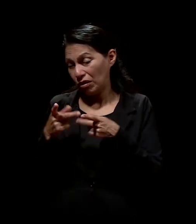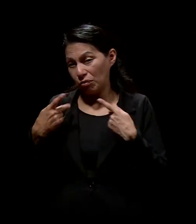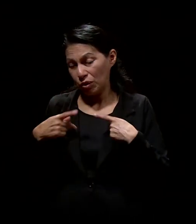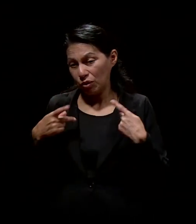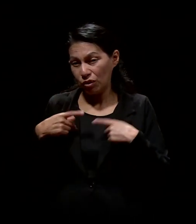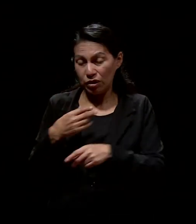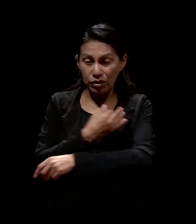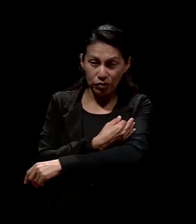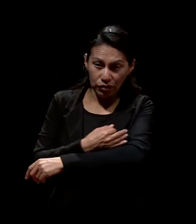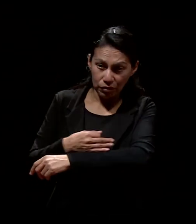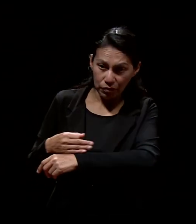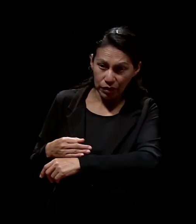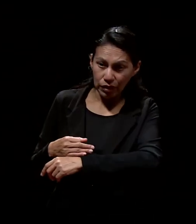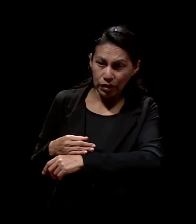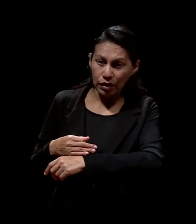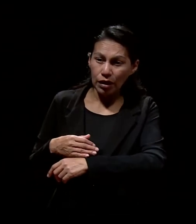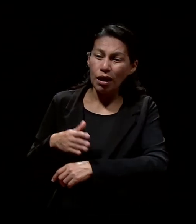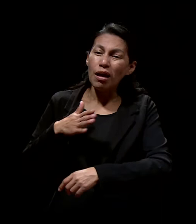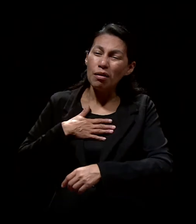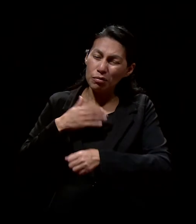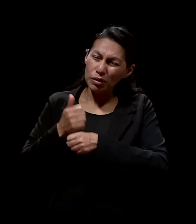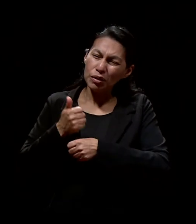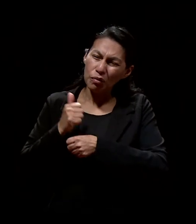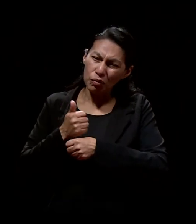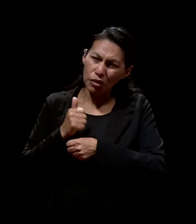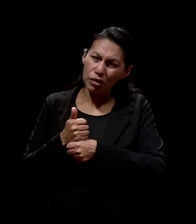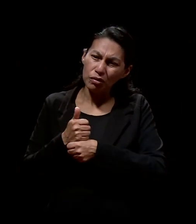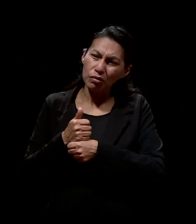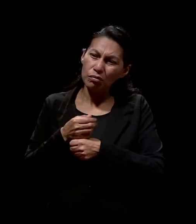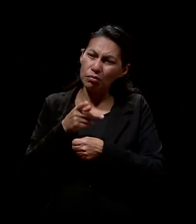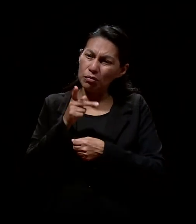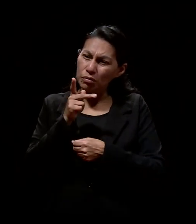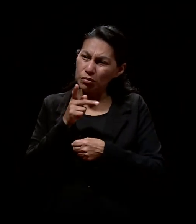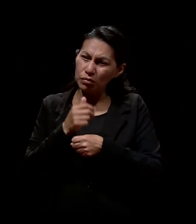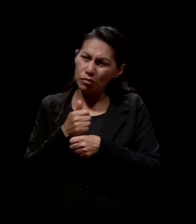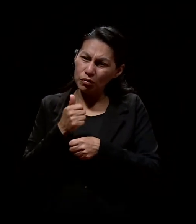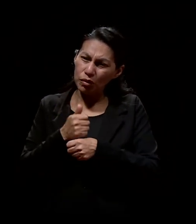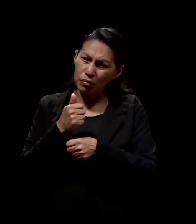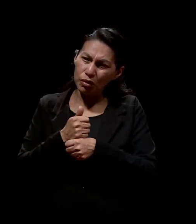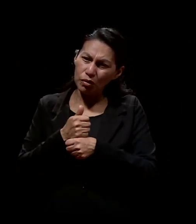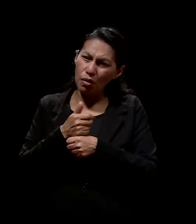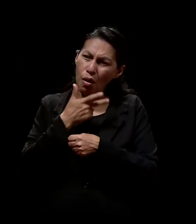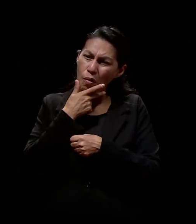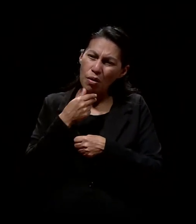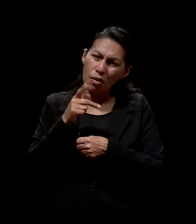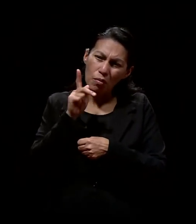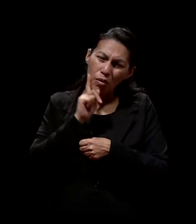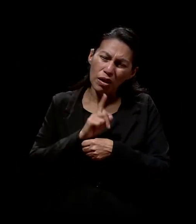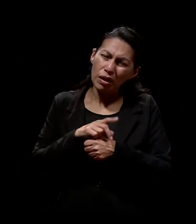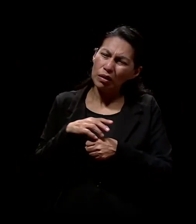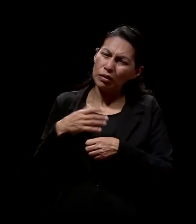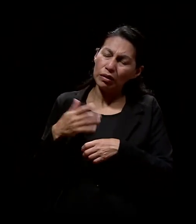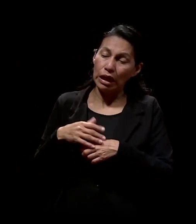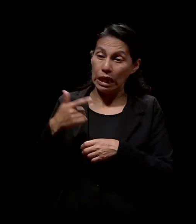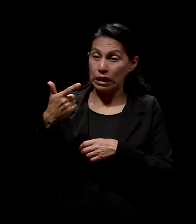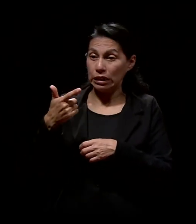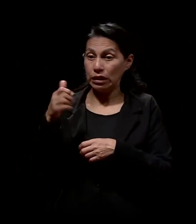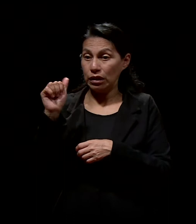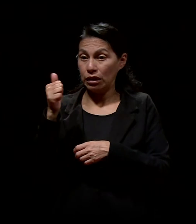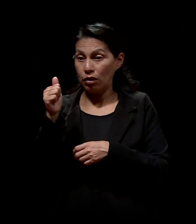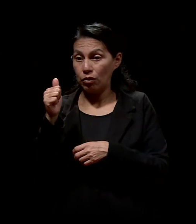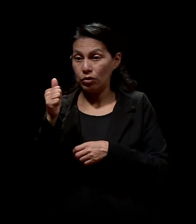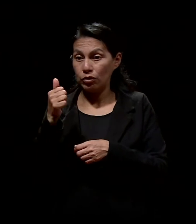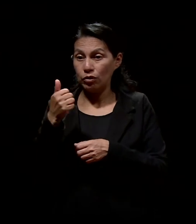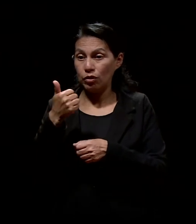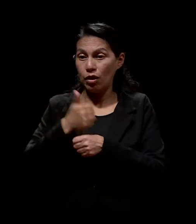enfermar y cayeron varias personas de la familia y en especial mis abuelos. Desafortunadamente, mi abuelo